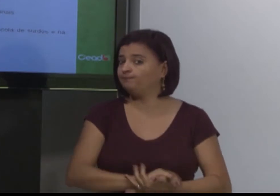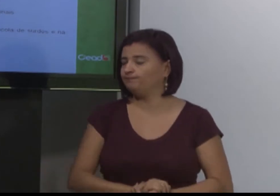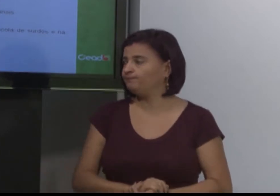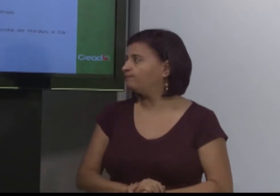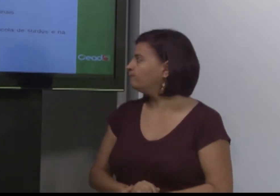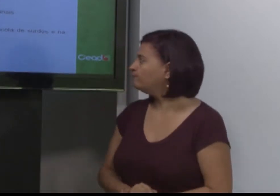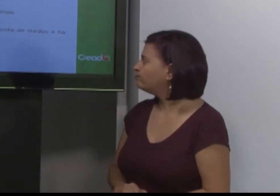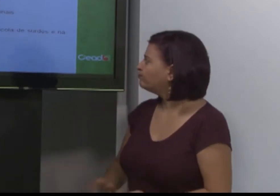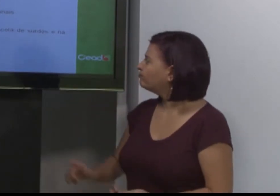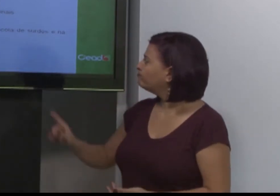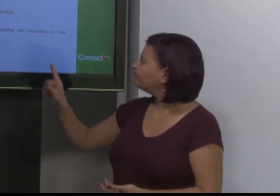professor?